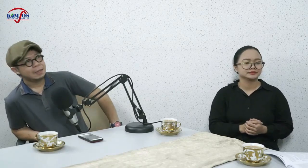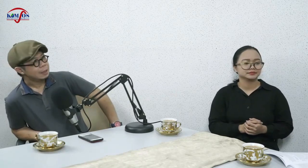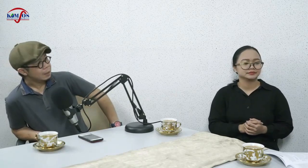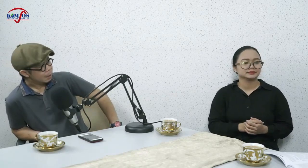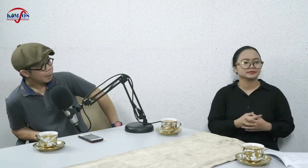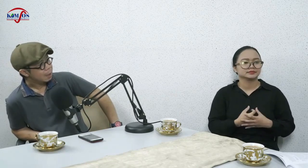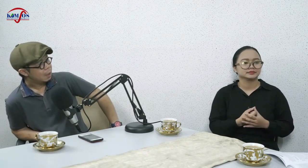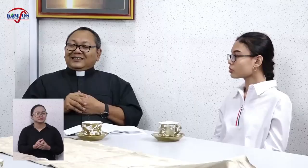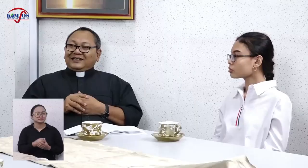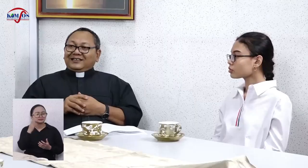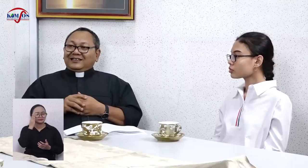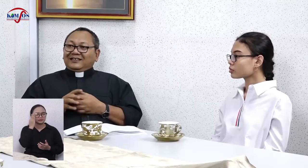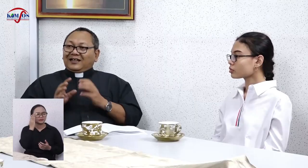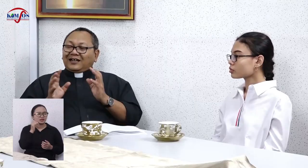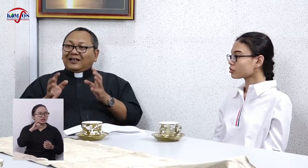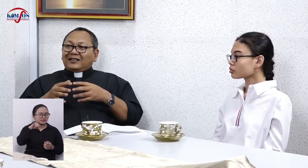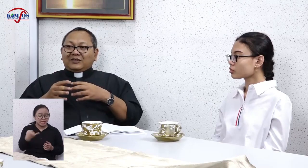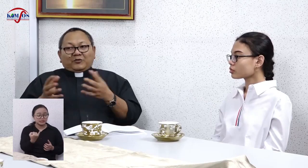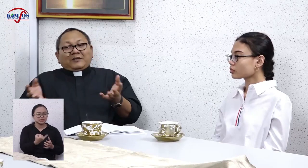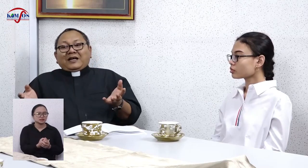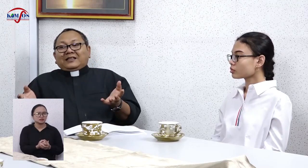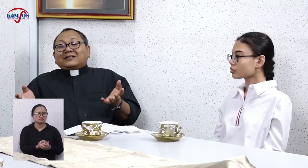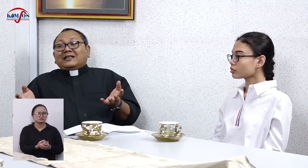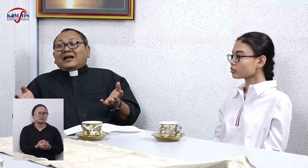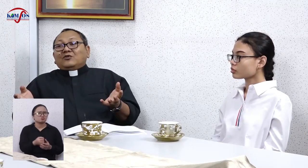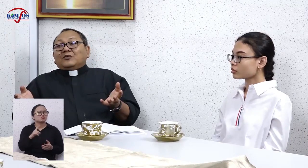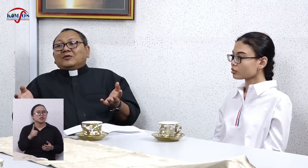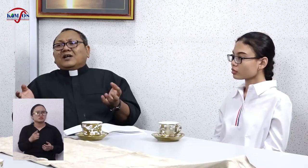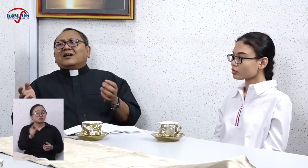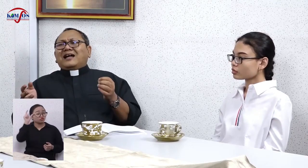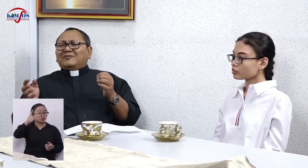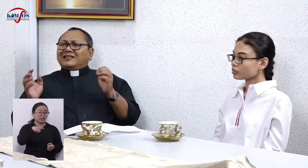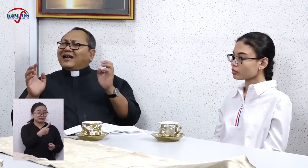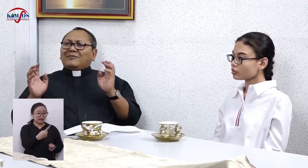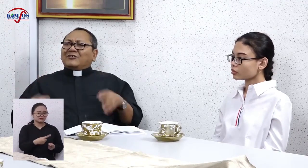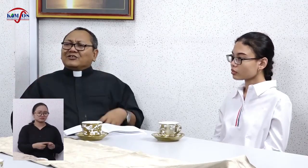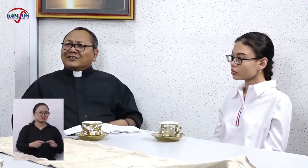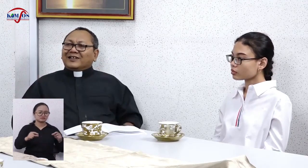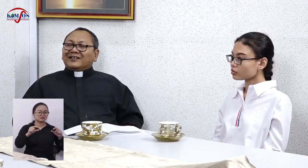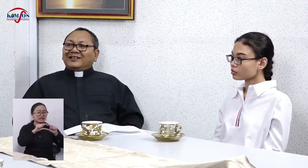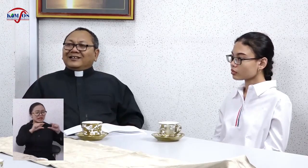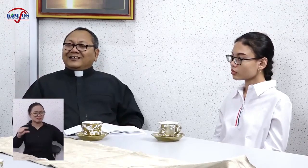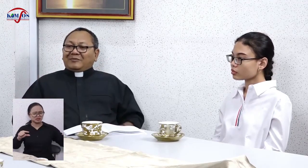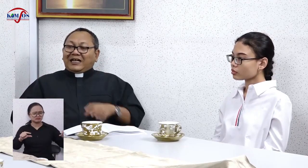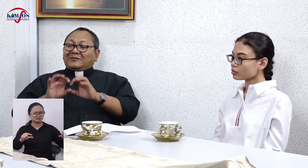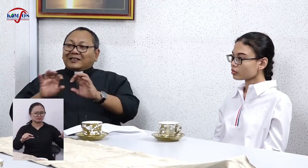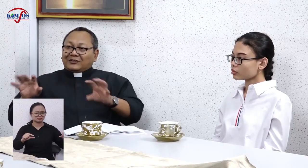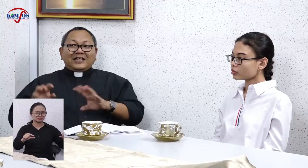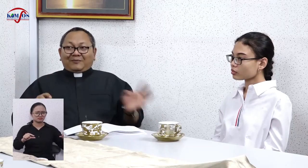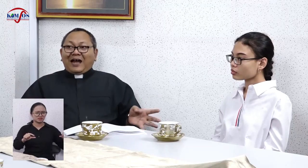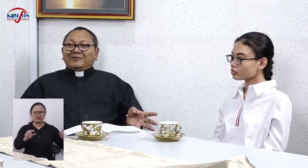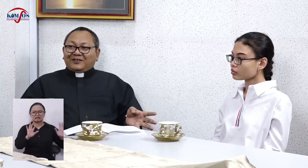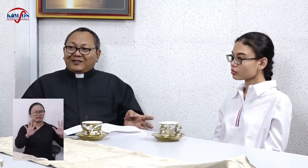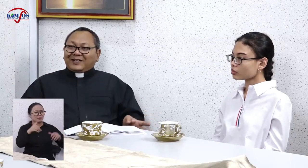diri sendiri Jadi mungkin bagi kita yang umum kalimatnya nggak bagus tapi